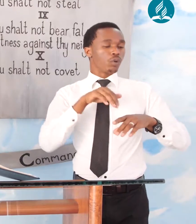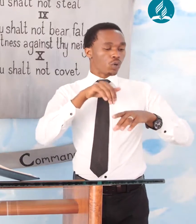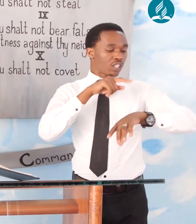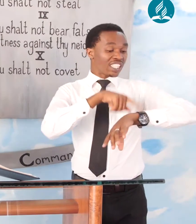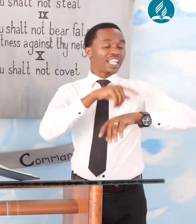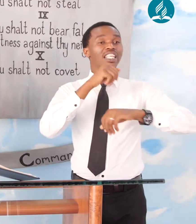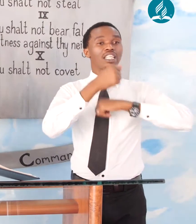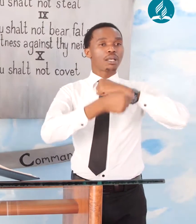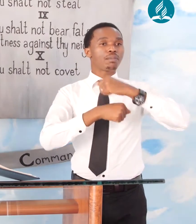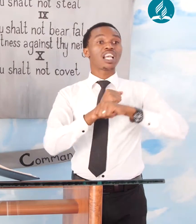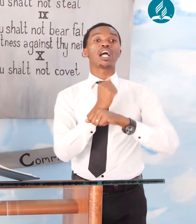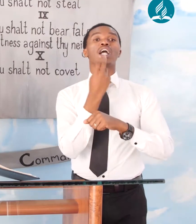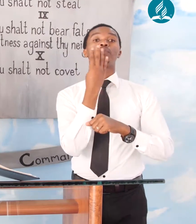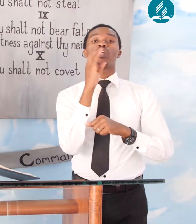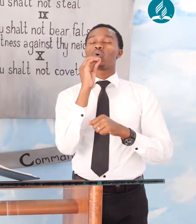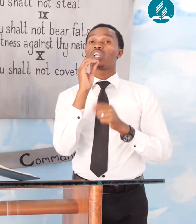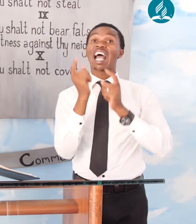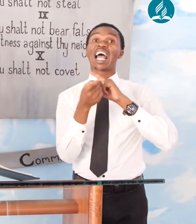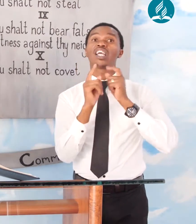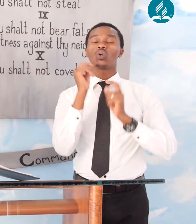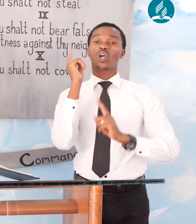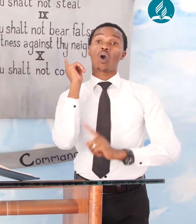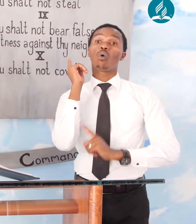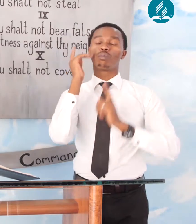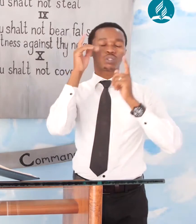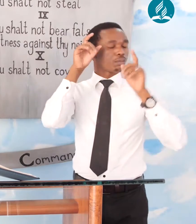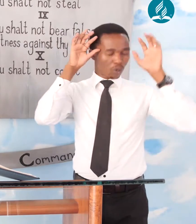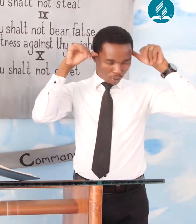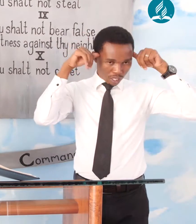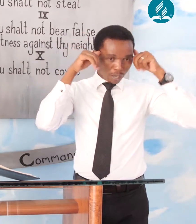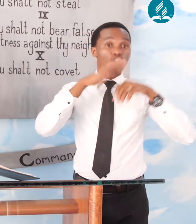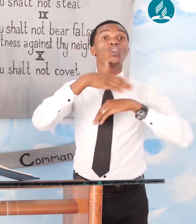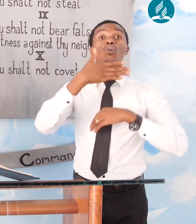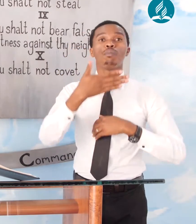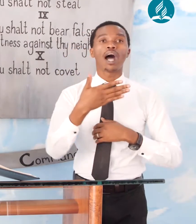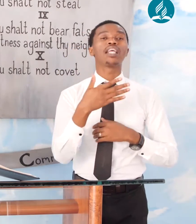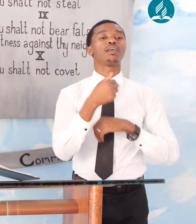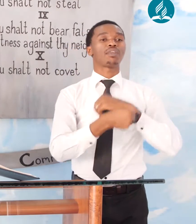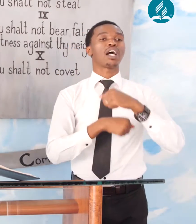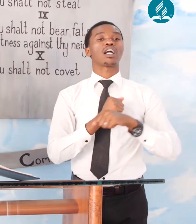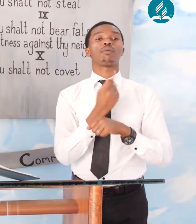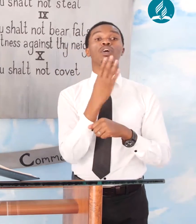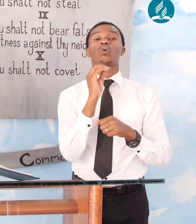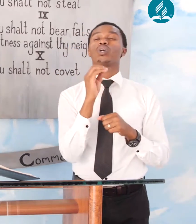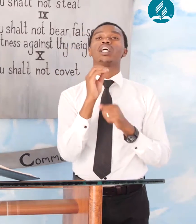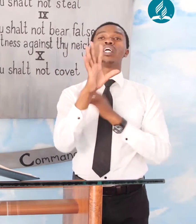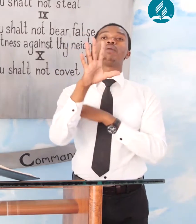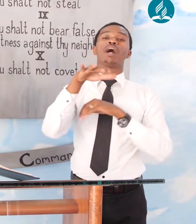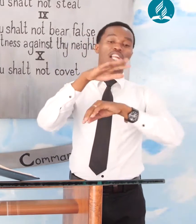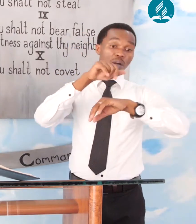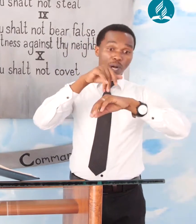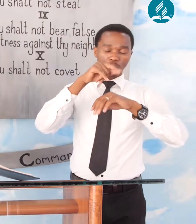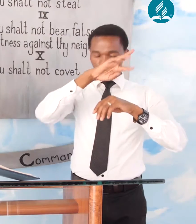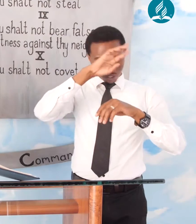n'intama nk'umwungeri w'intama nyuma yo myaka 40 rero yagiye gutangira umurimo Imana imuhamagaye noneho ngo ngwino